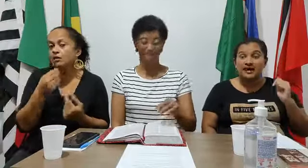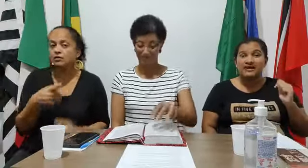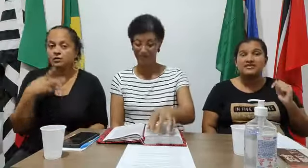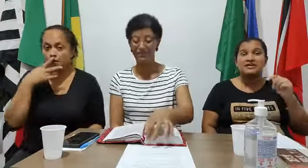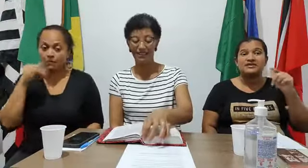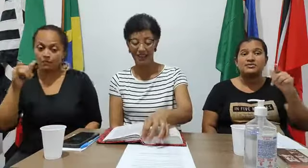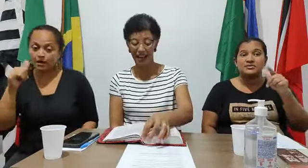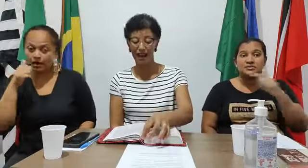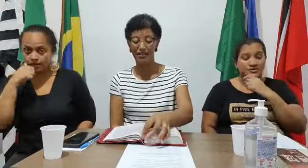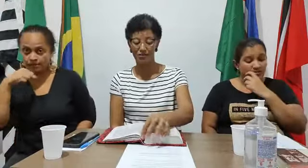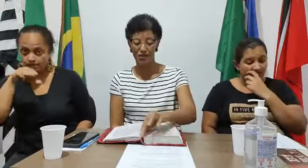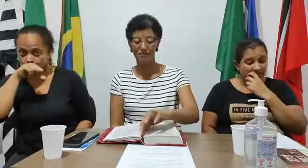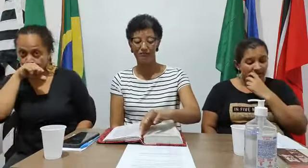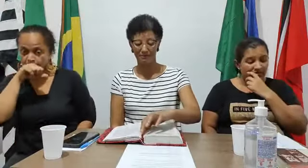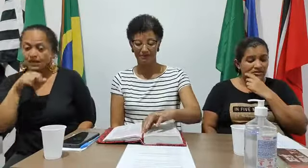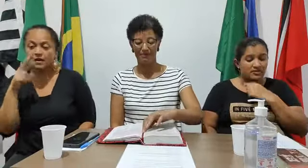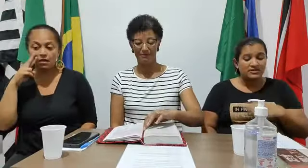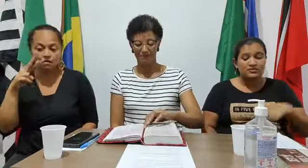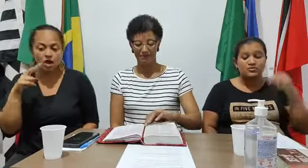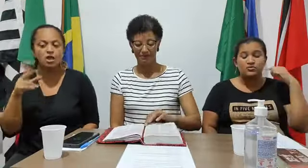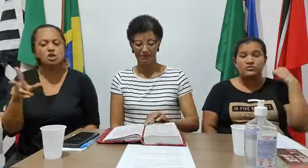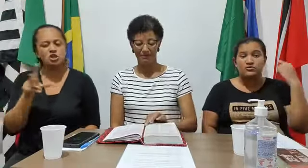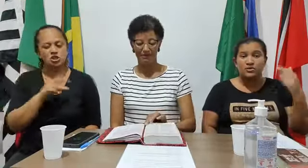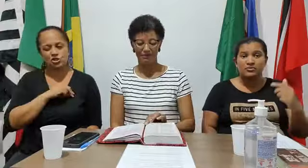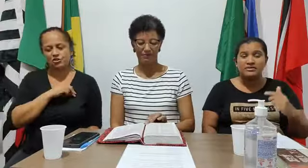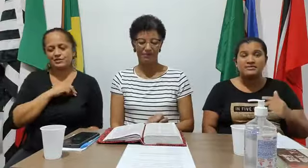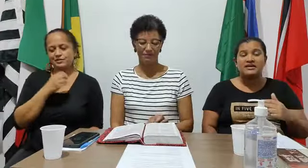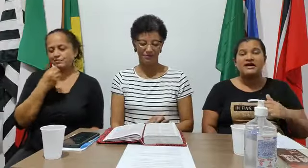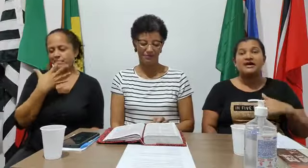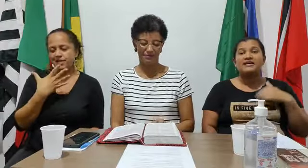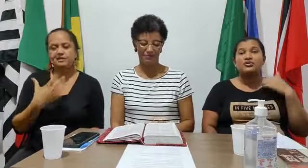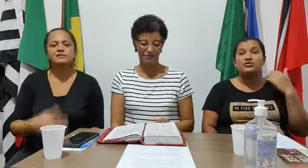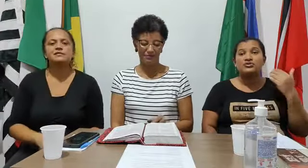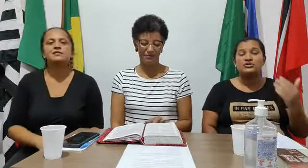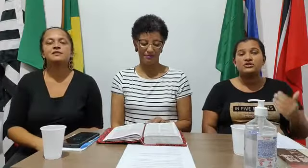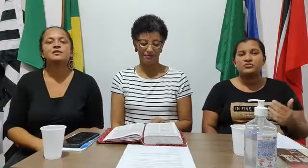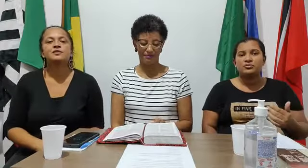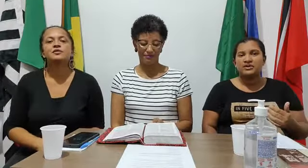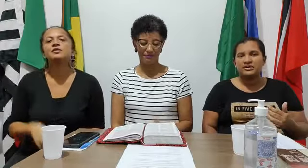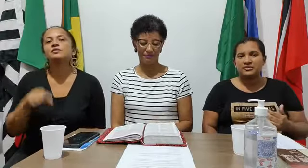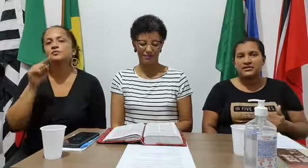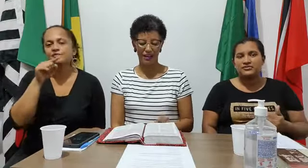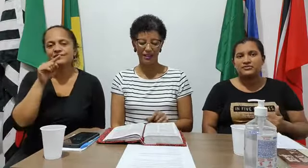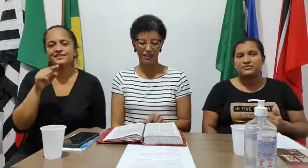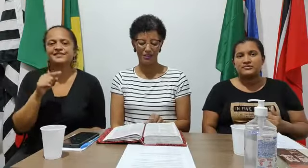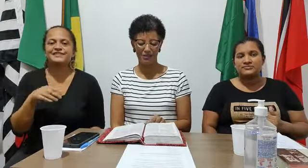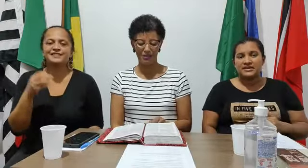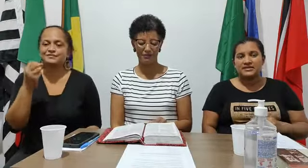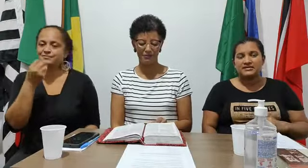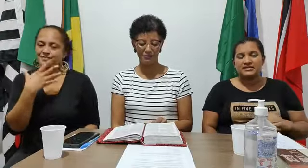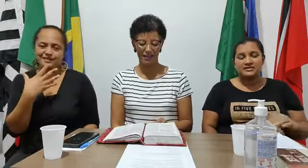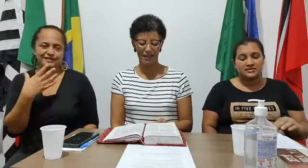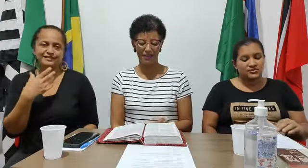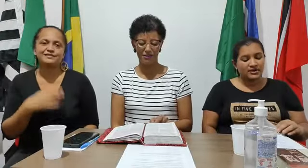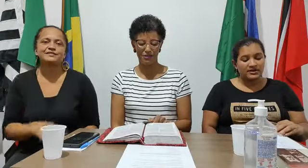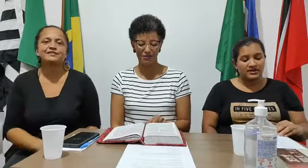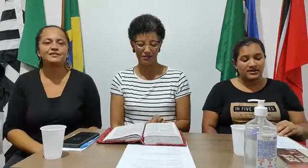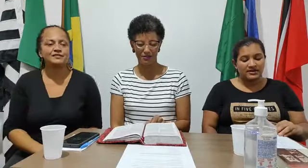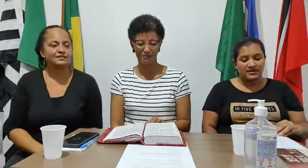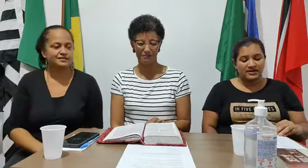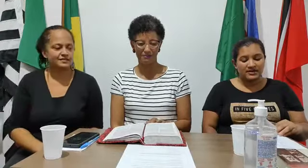seus pais darão o seu respeito. Então, as suas obras a elogiam publicamente. Aleluia. Né? Verdade.